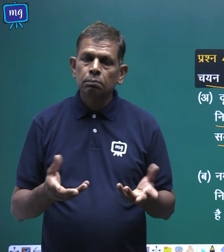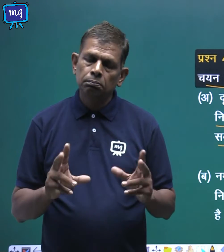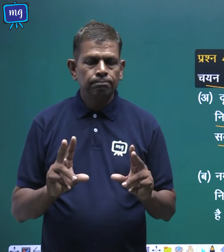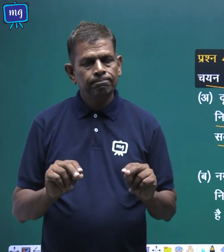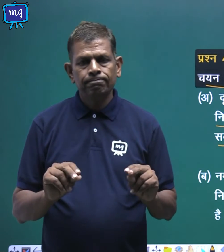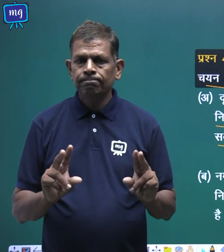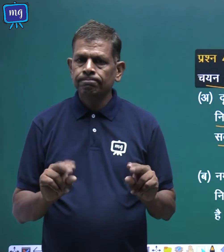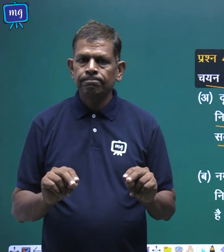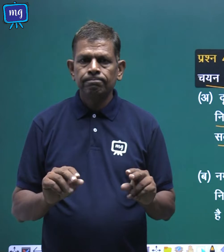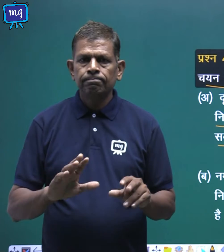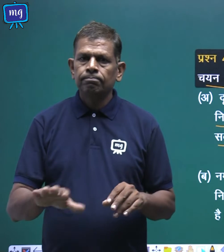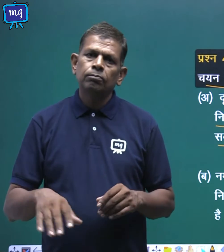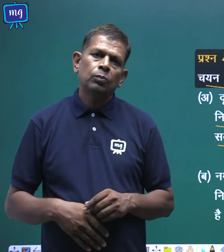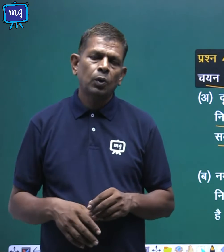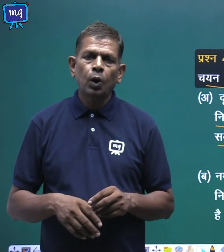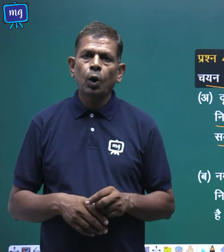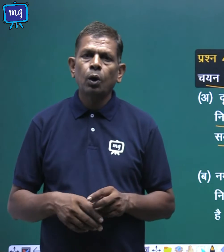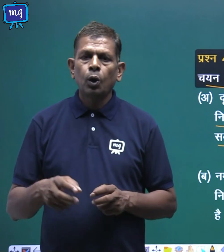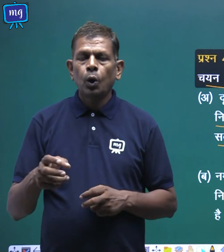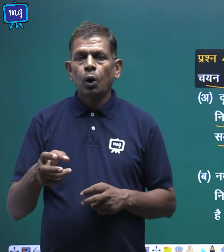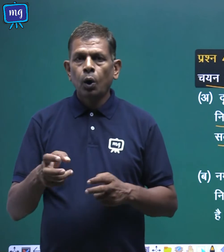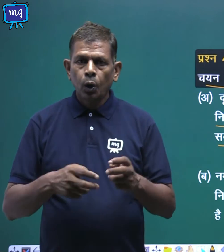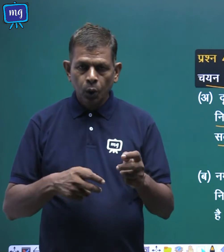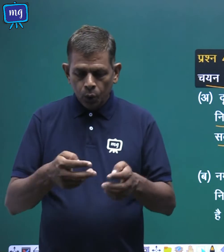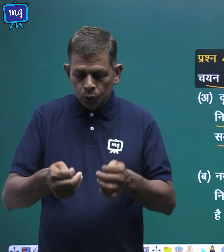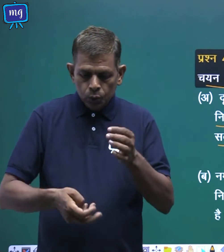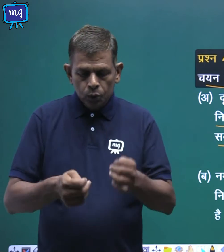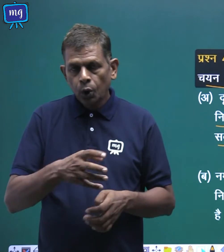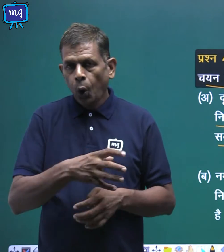नहीं बच्चों, दूध और जल को